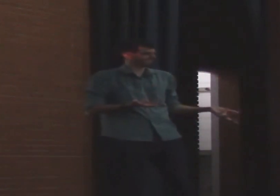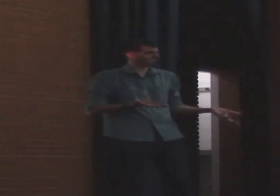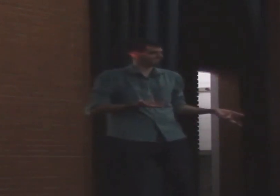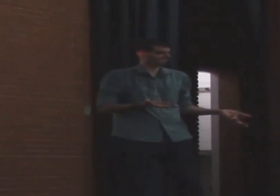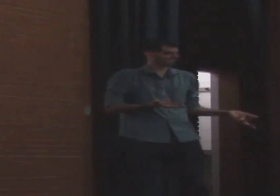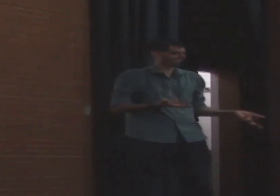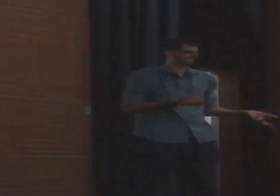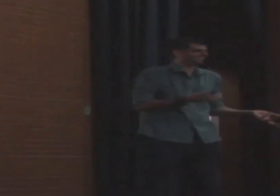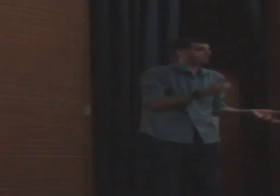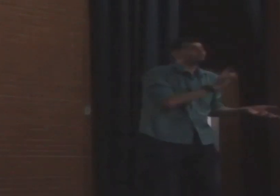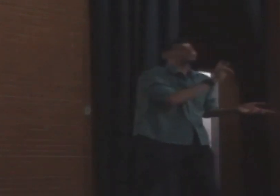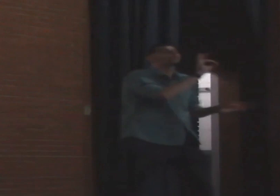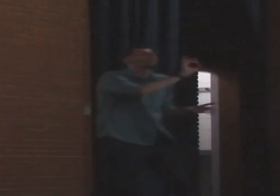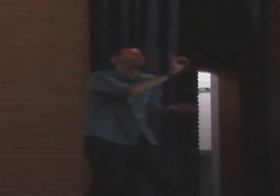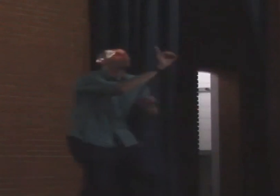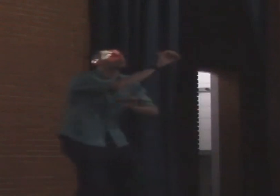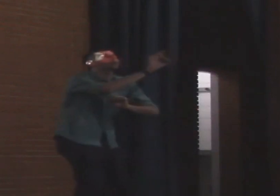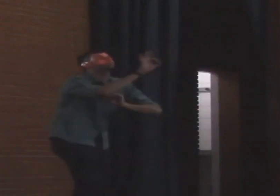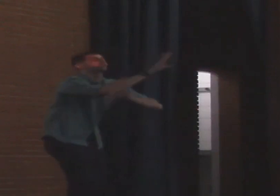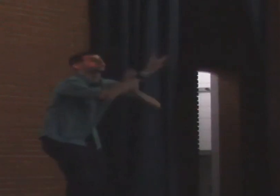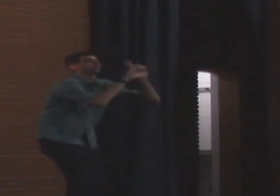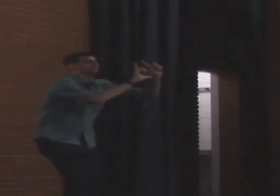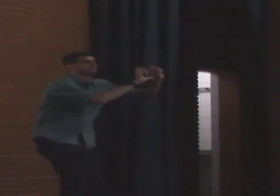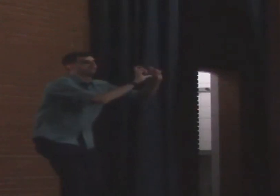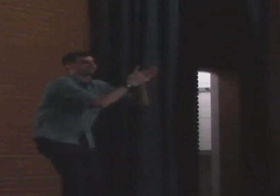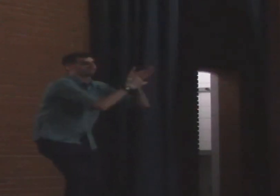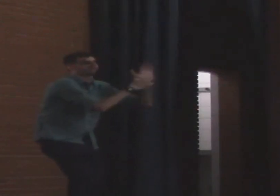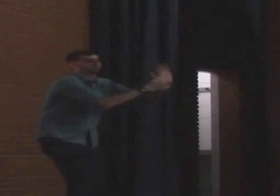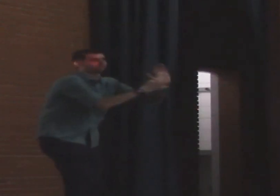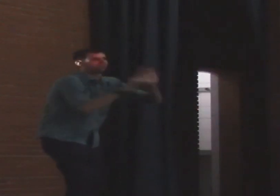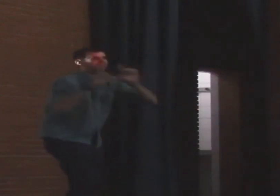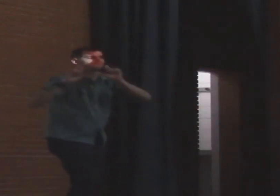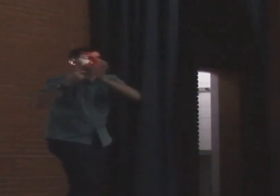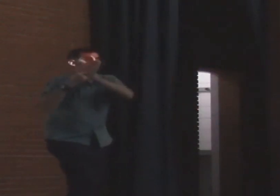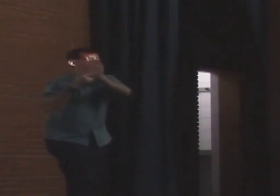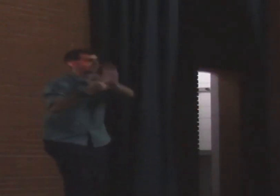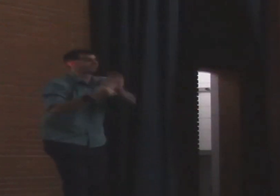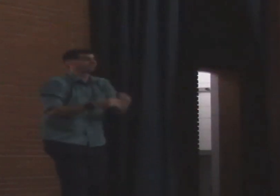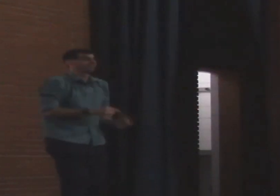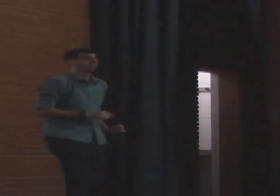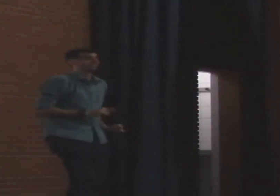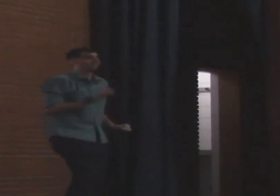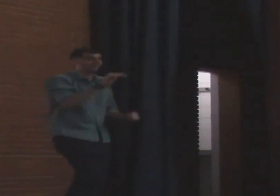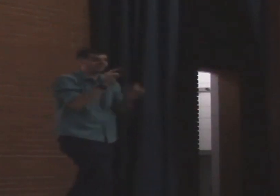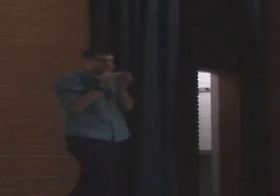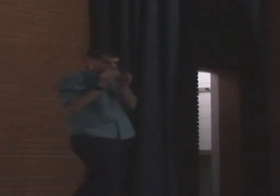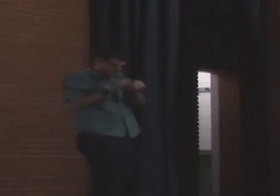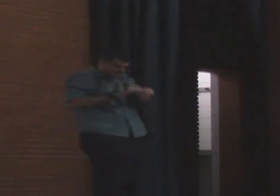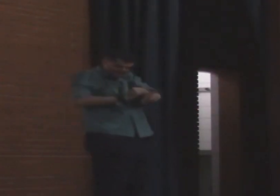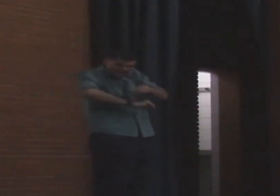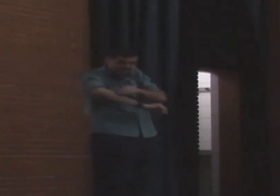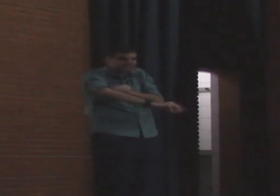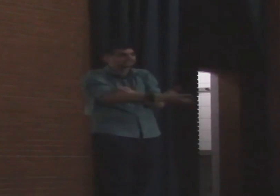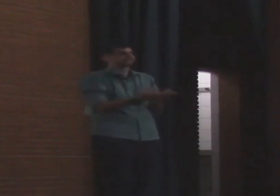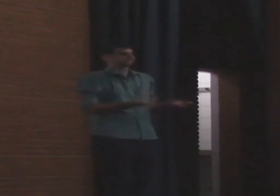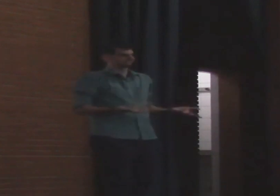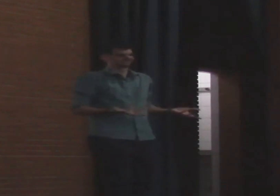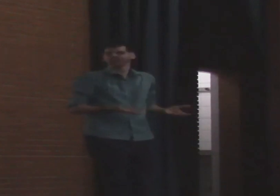né? Então a gente vê como que é, né? Não é só mostrar fotos e ensinar os sinais, é a questão